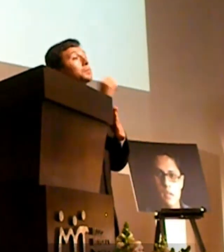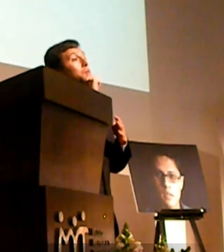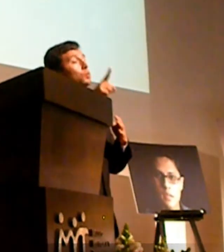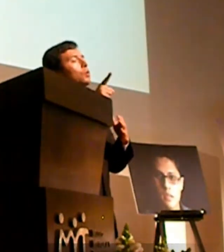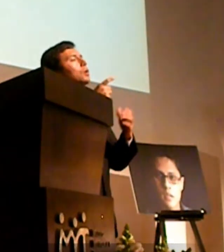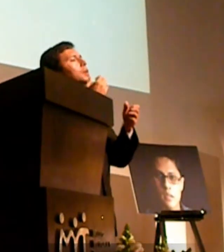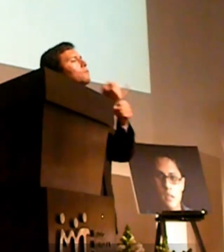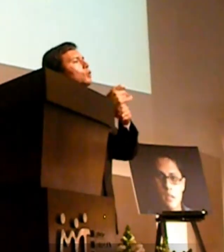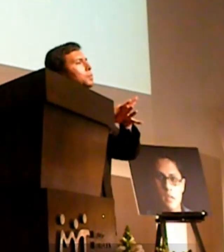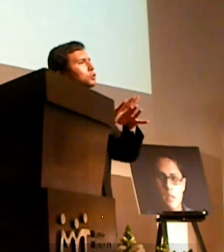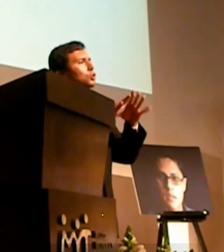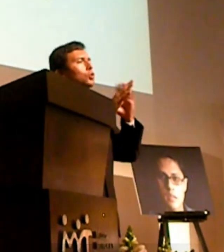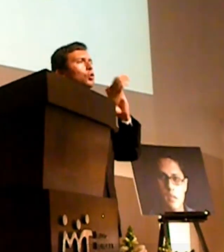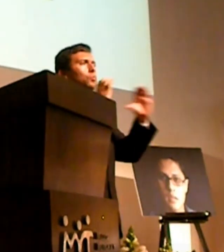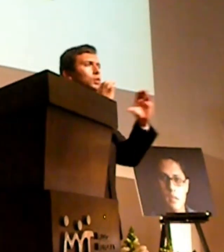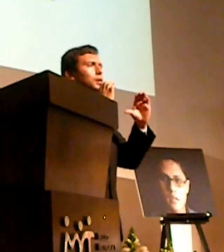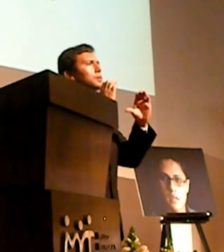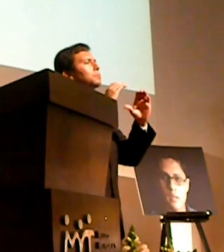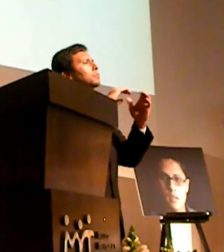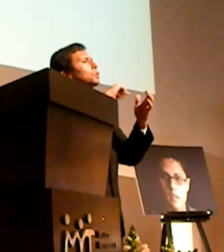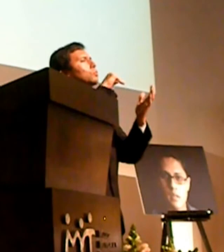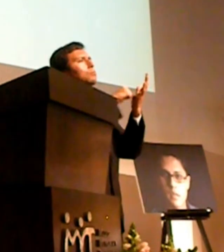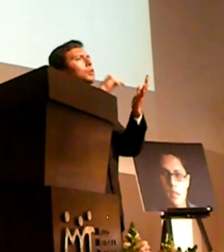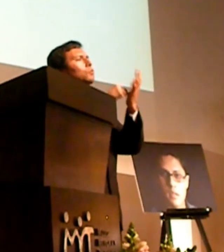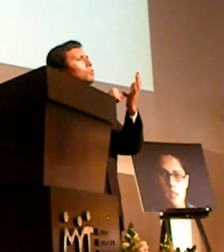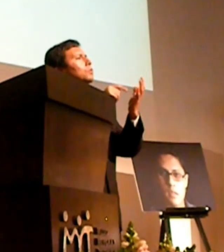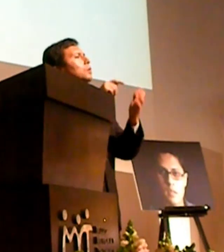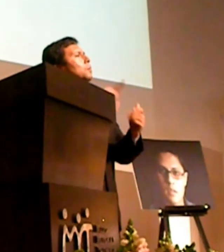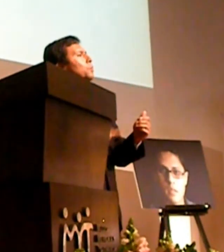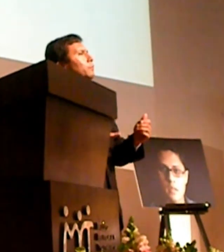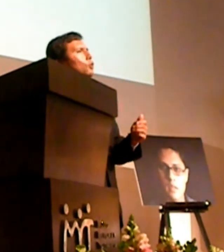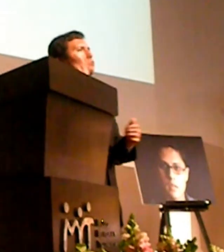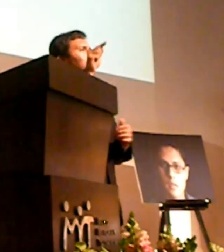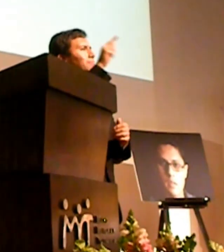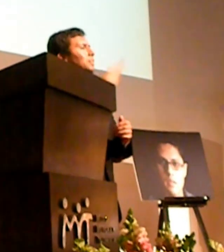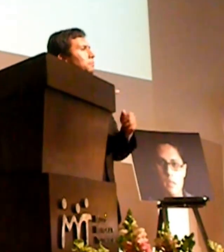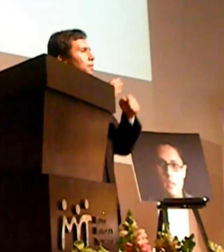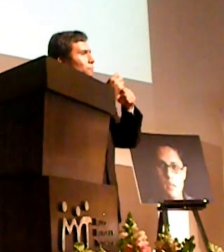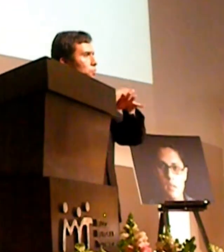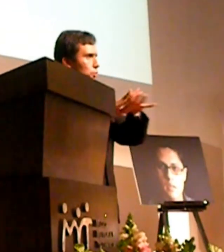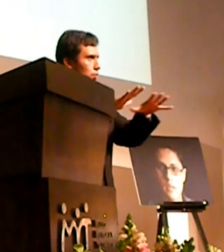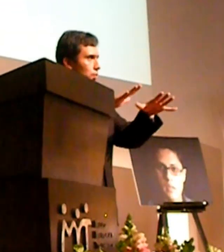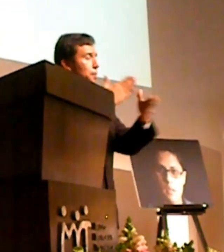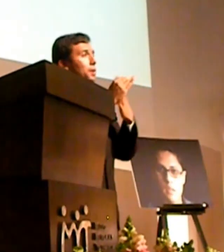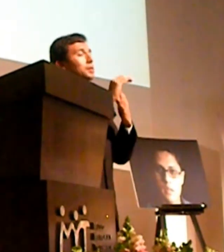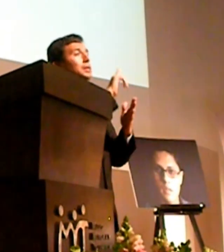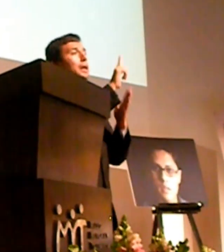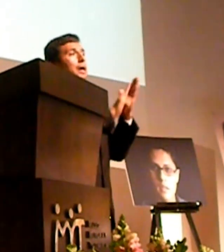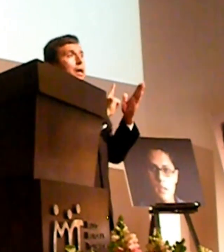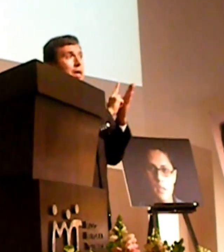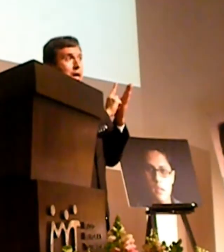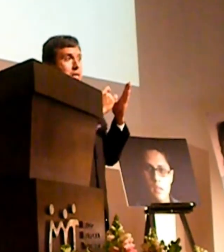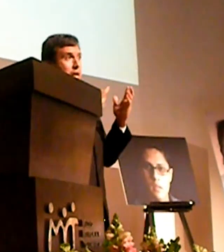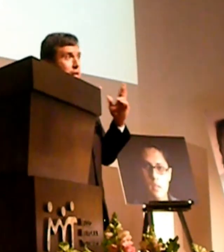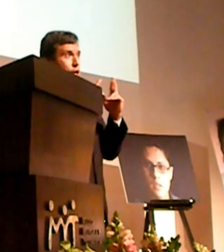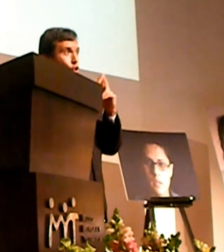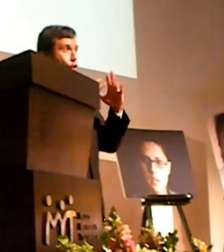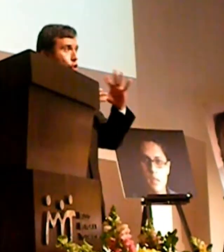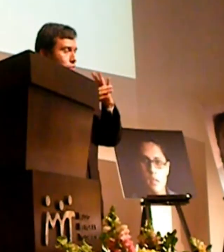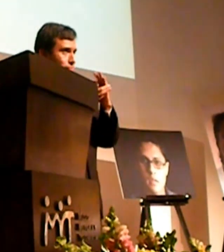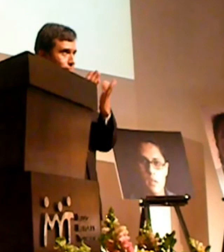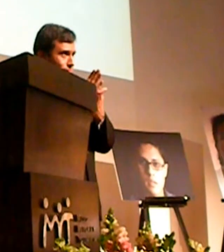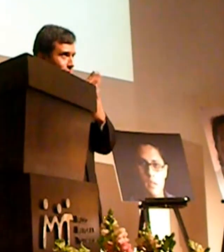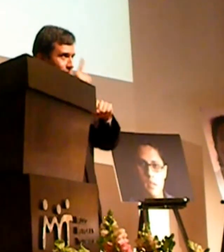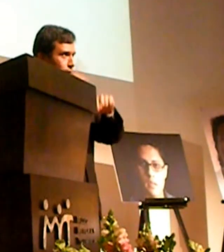información y comunicación en todos los espacios públicos. Garantizar el Estado laico para poder fortalecer el régimen